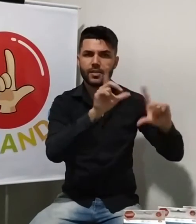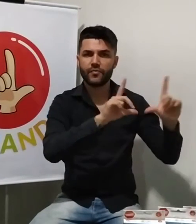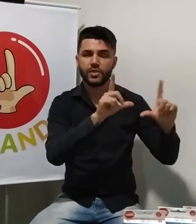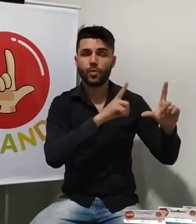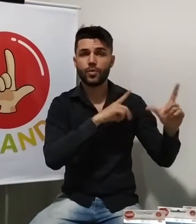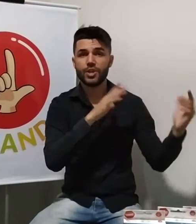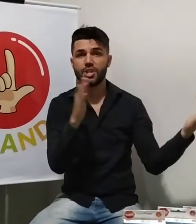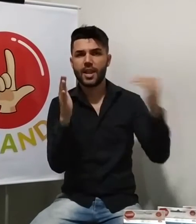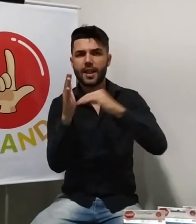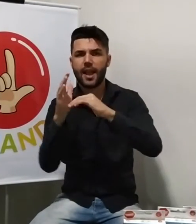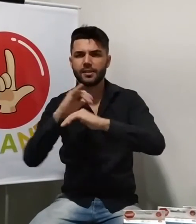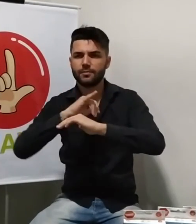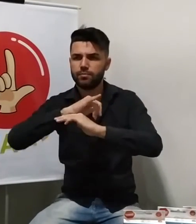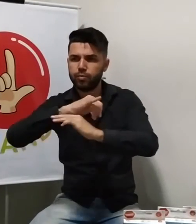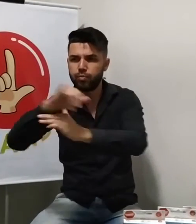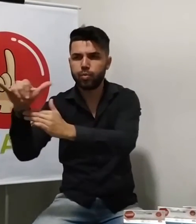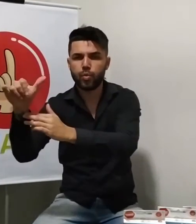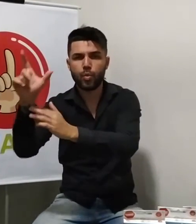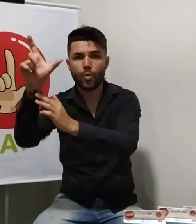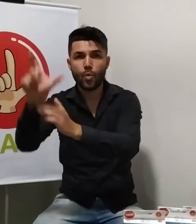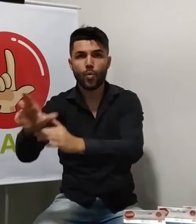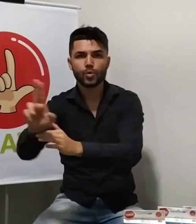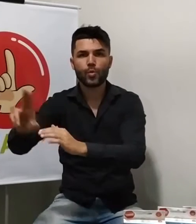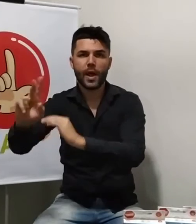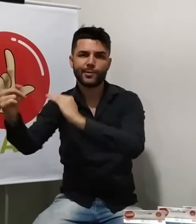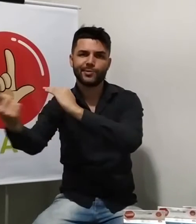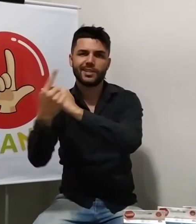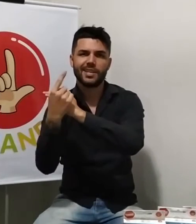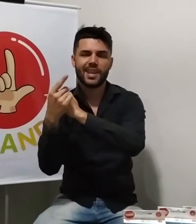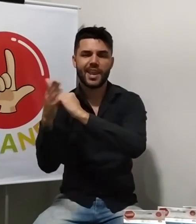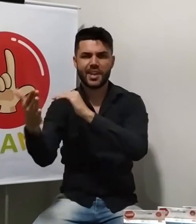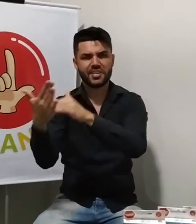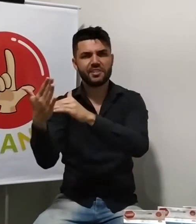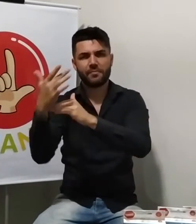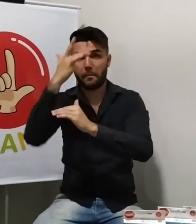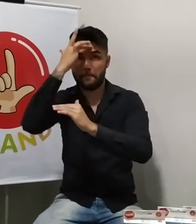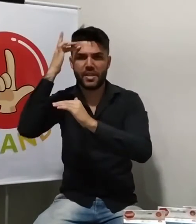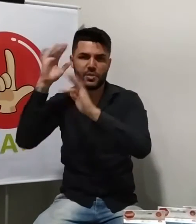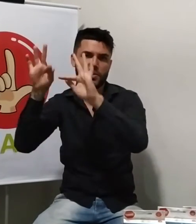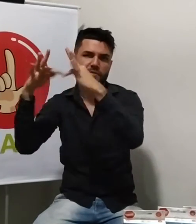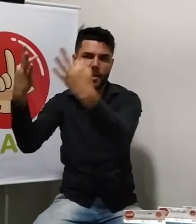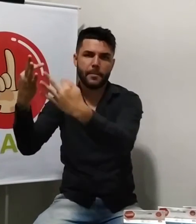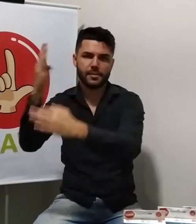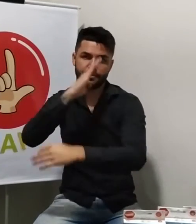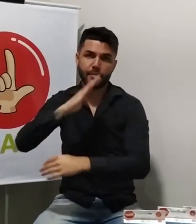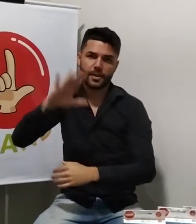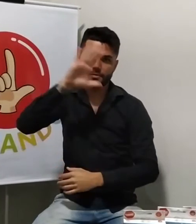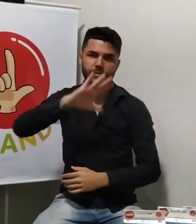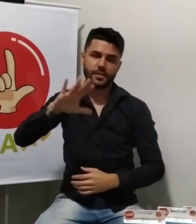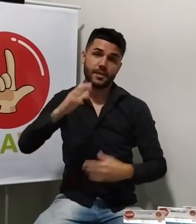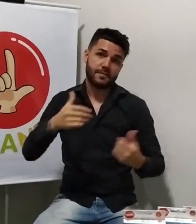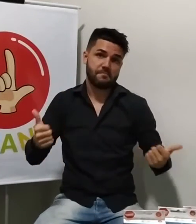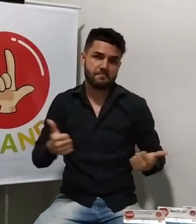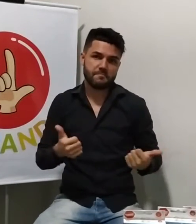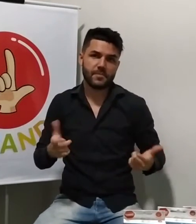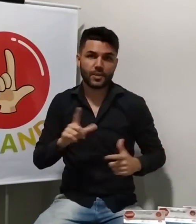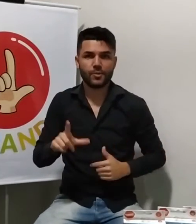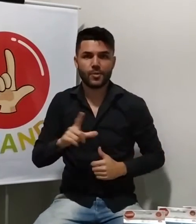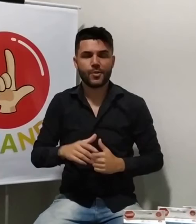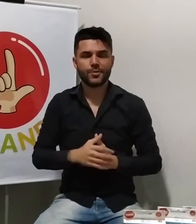Qual foi o diferencial que, naquele momento, você estava prometendo ali pra Band? A Band queria ter controle do conteúdo dela. Certo. O